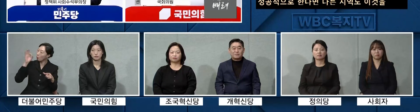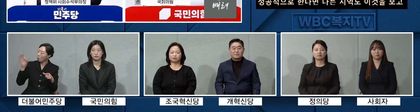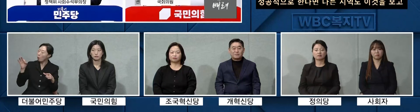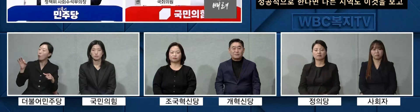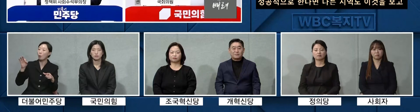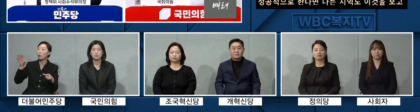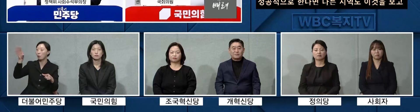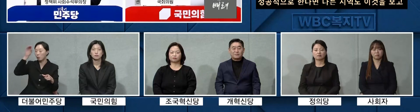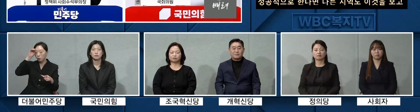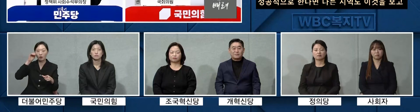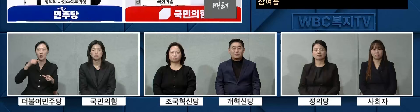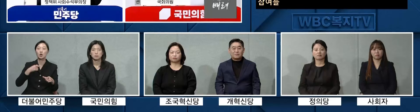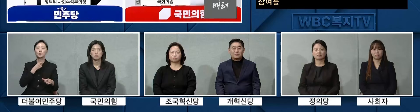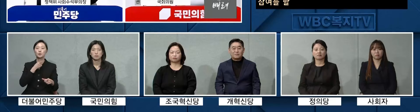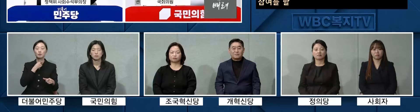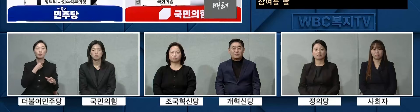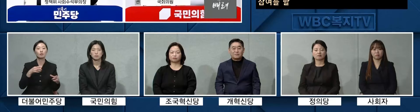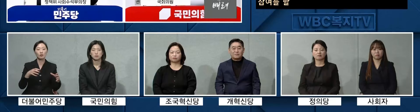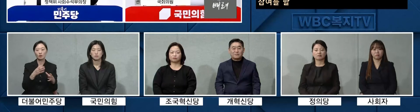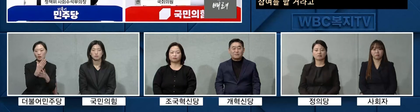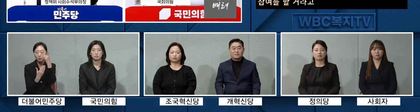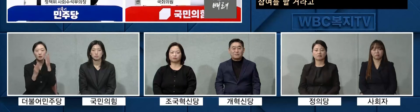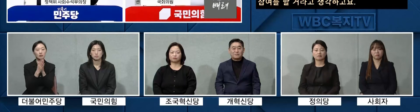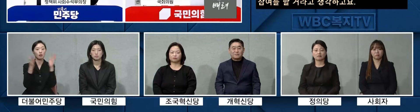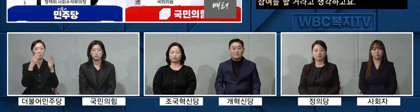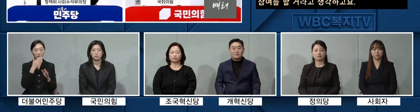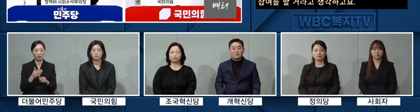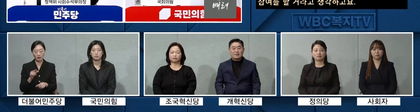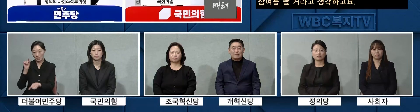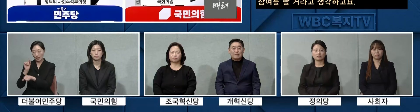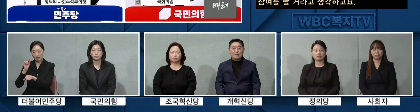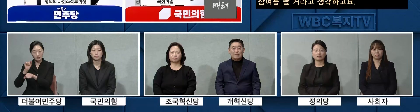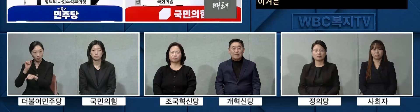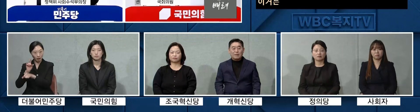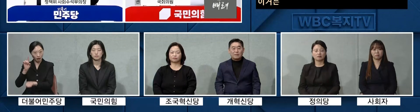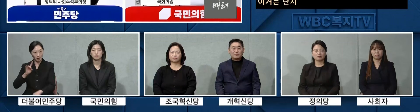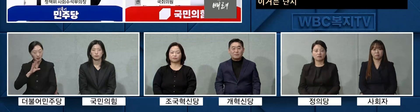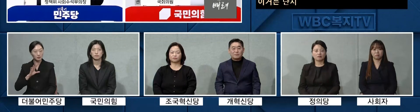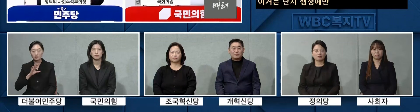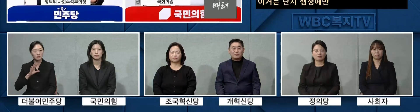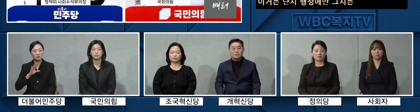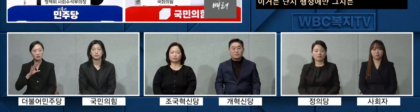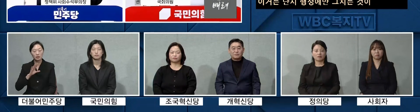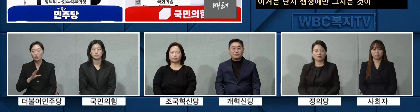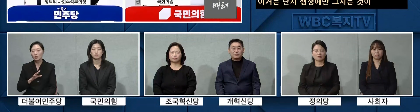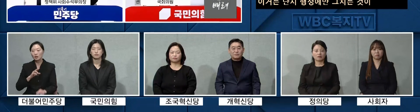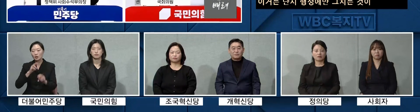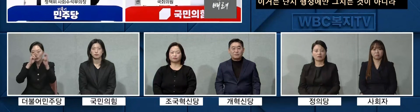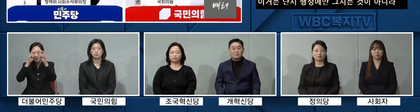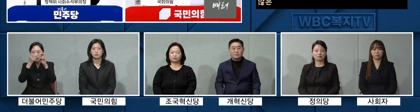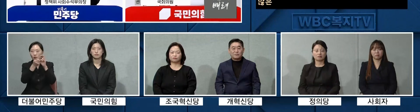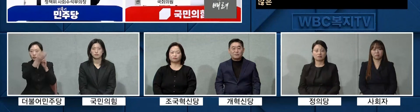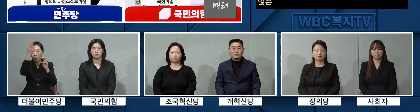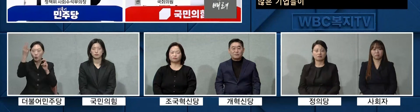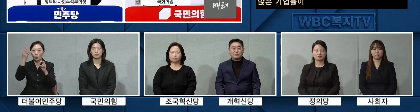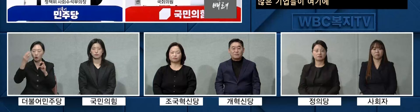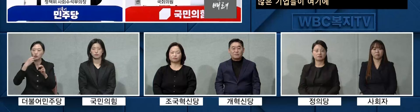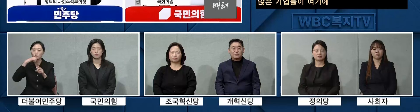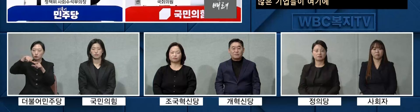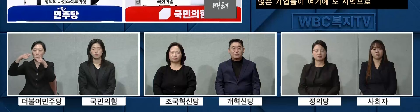참여를 할 거라고 생각하고요. 이거는 단지 행정에만 그치는 것이 아니라 많은 기업들이 여기에 또 지역으로